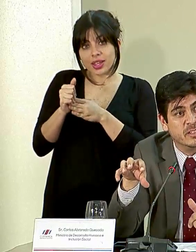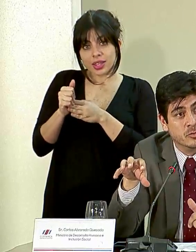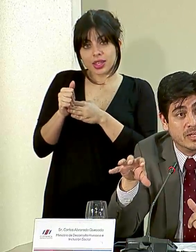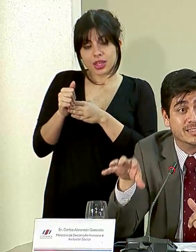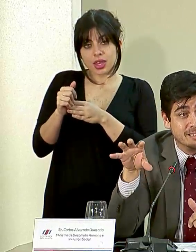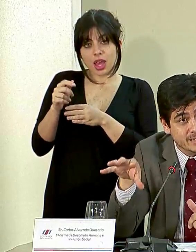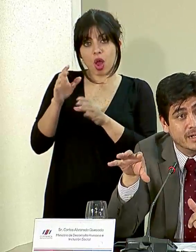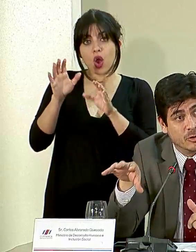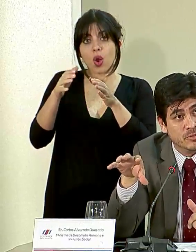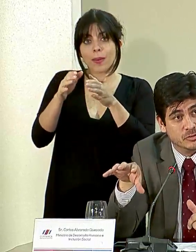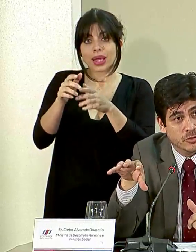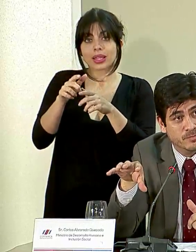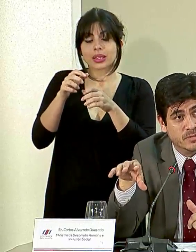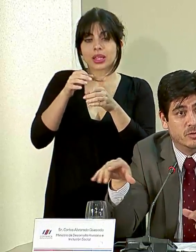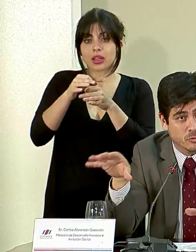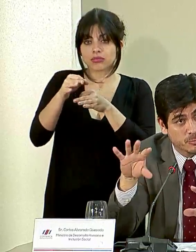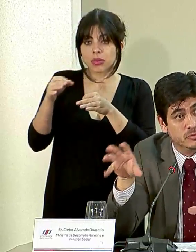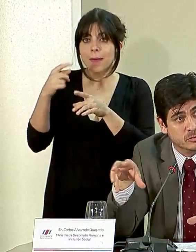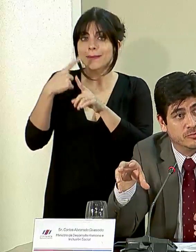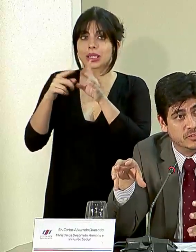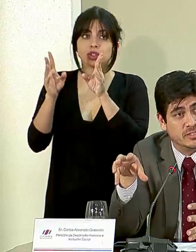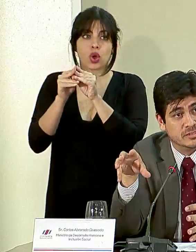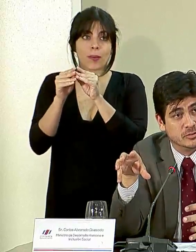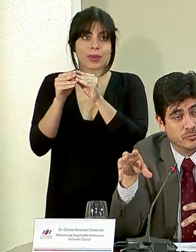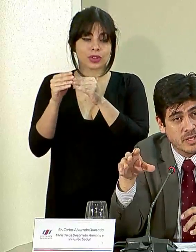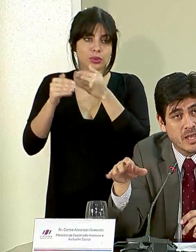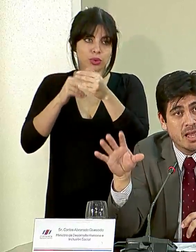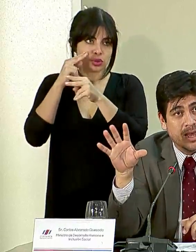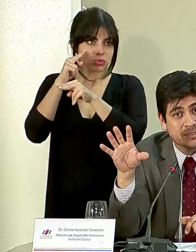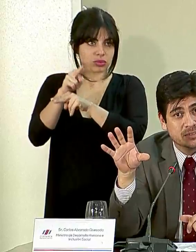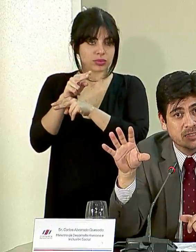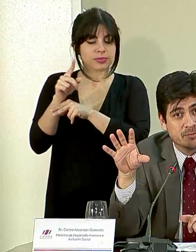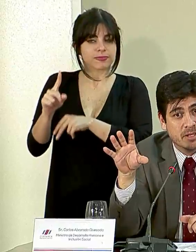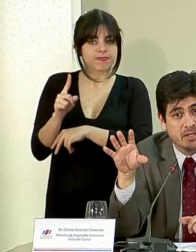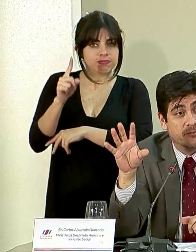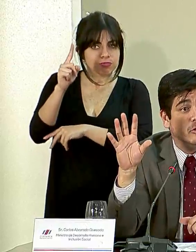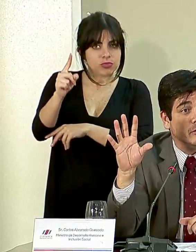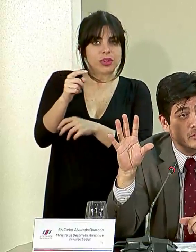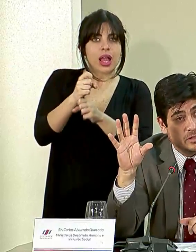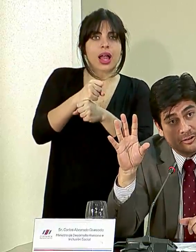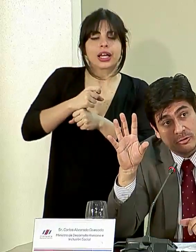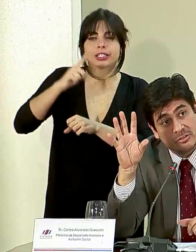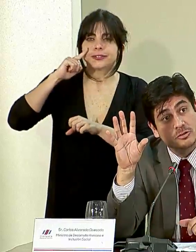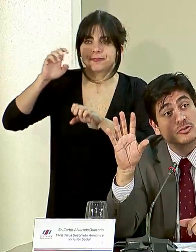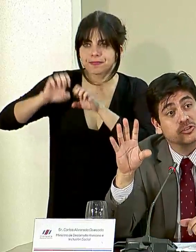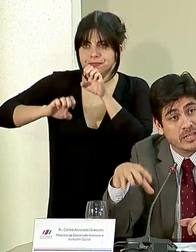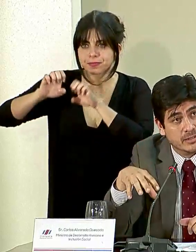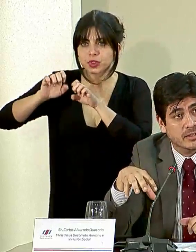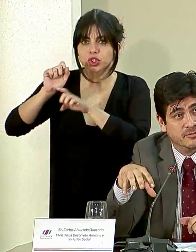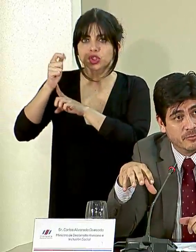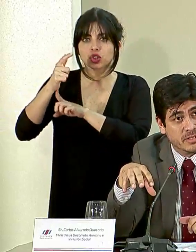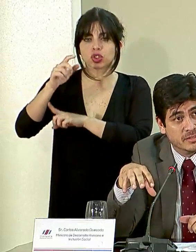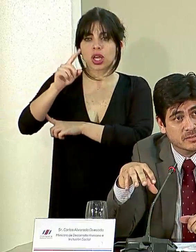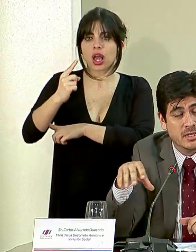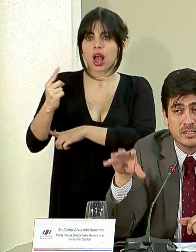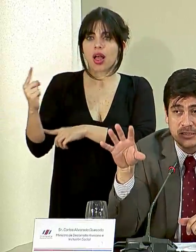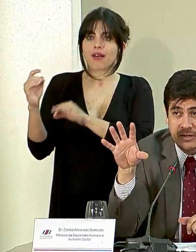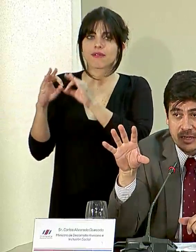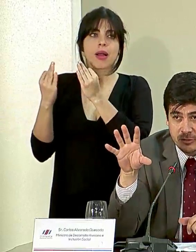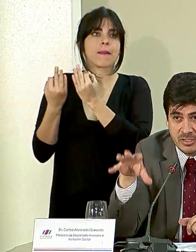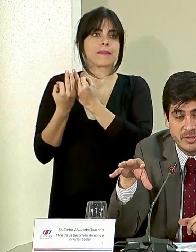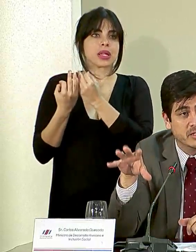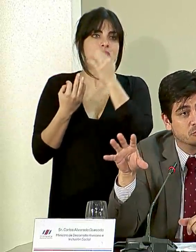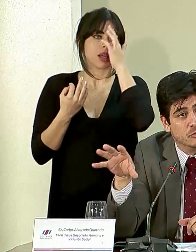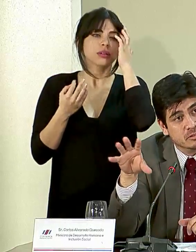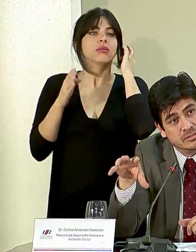los comités locales y de la comisión y con un proceso de fiscalización, hacen la valoración social de las familias. Se